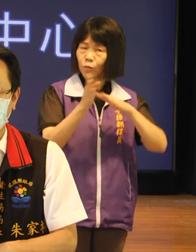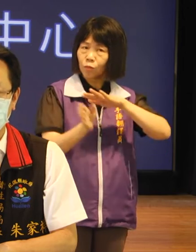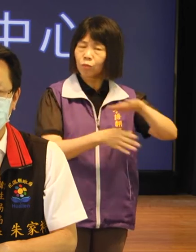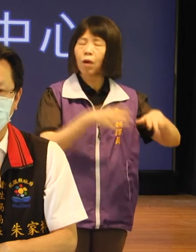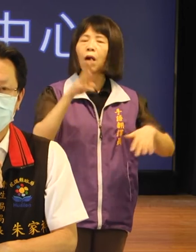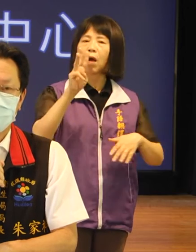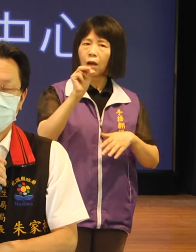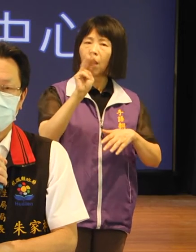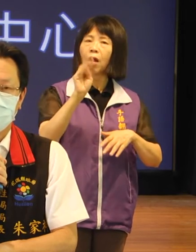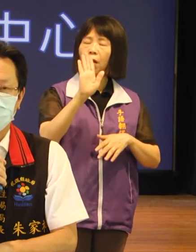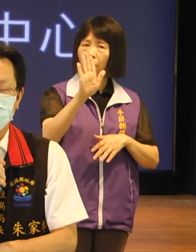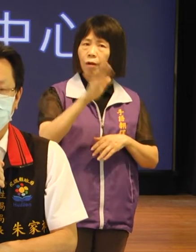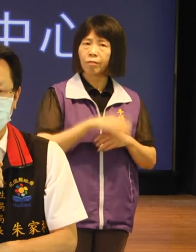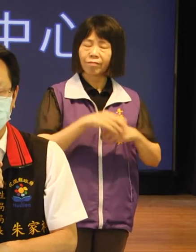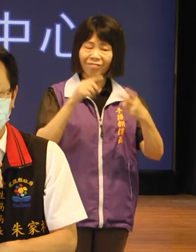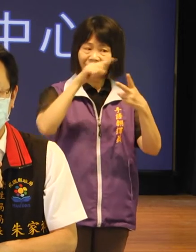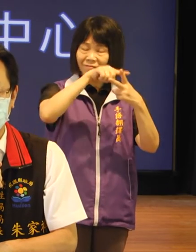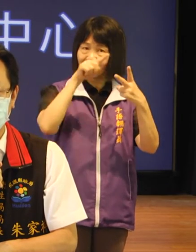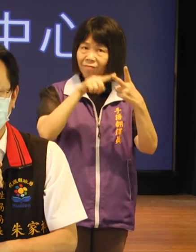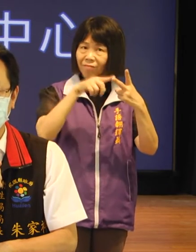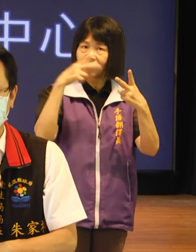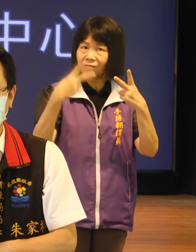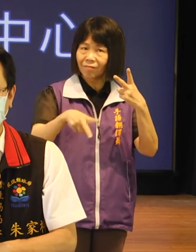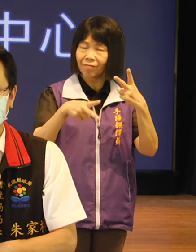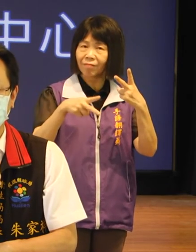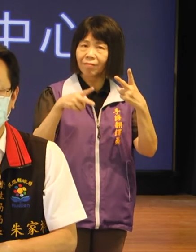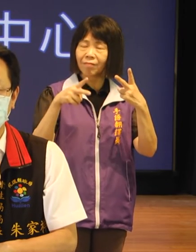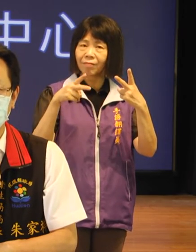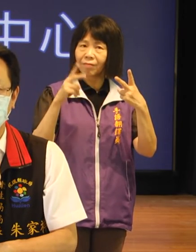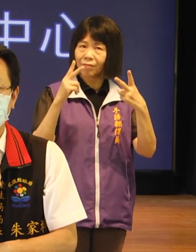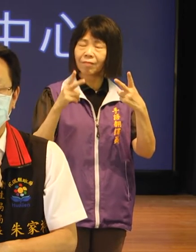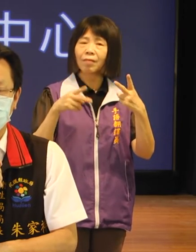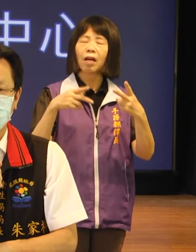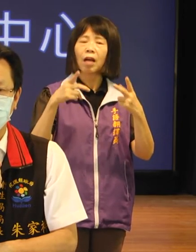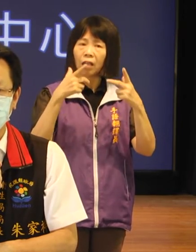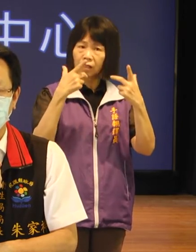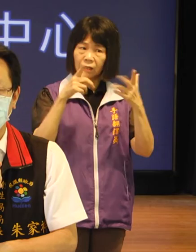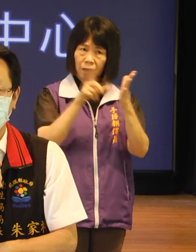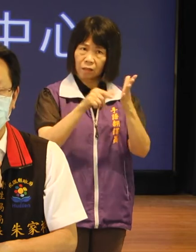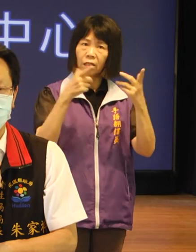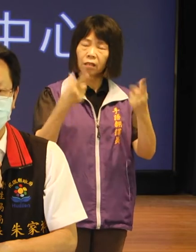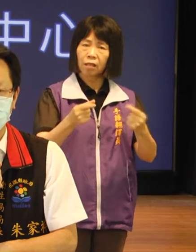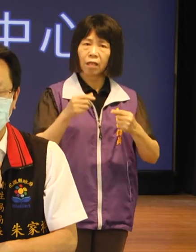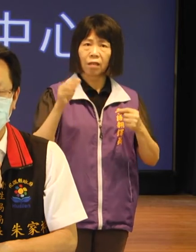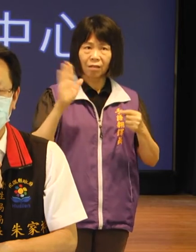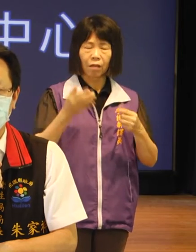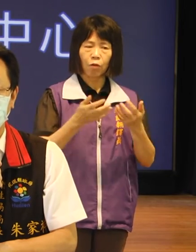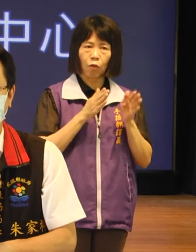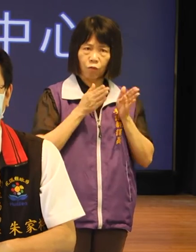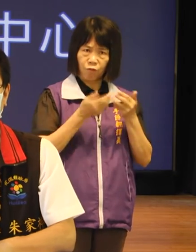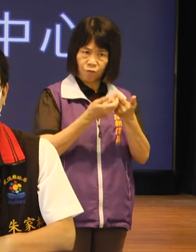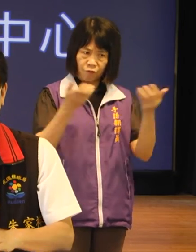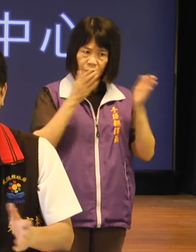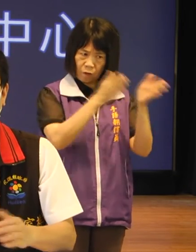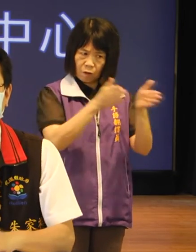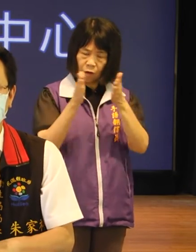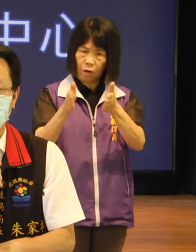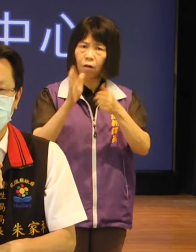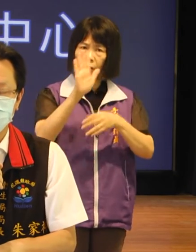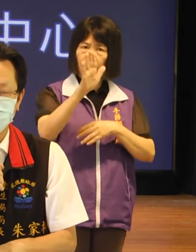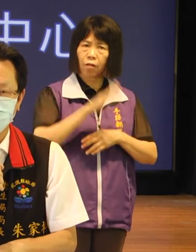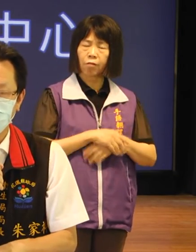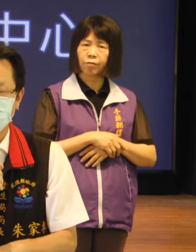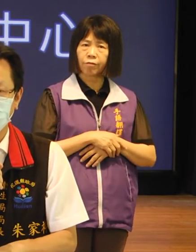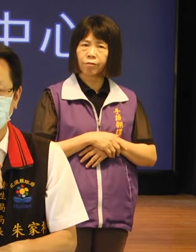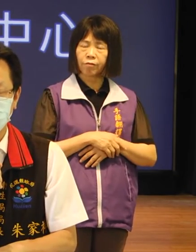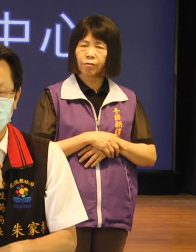种莫德纳疫苗，那而且同时段接种，但是我们做很好的分开分裂，所